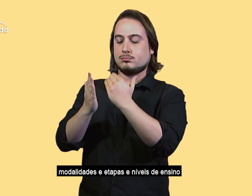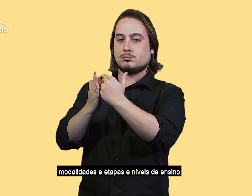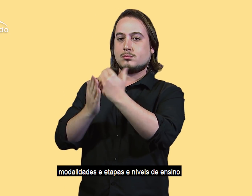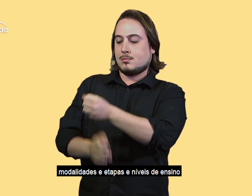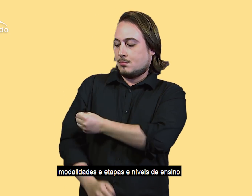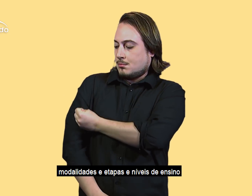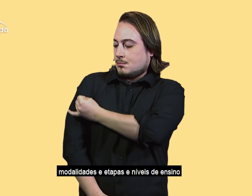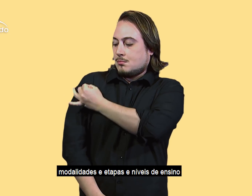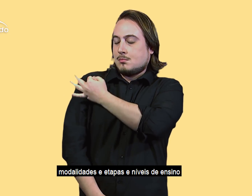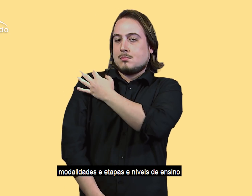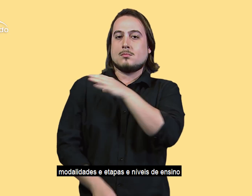ensino